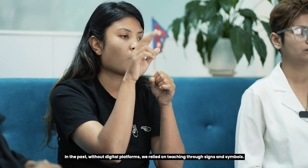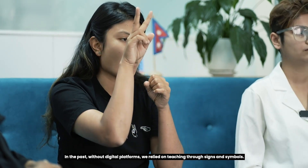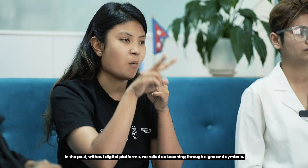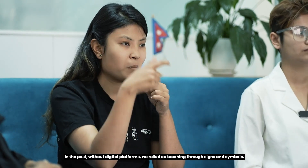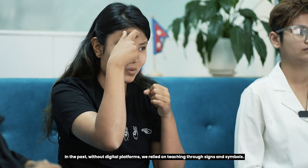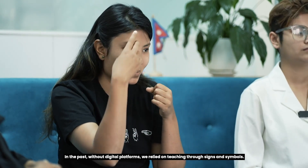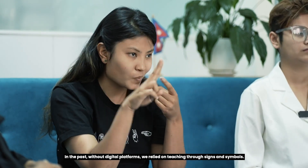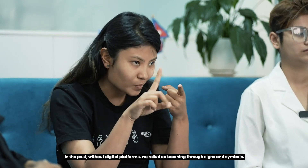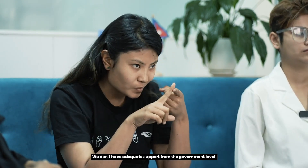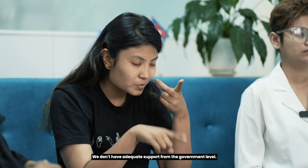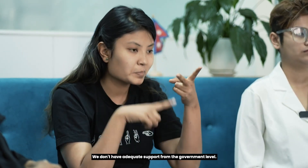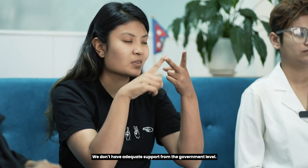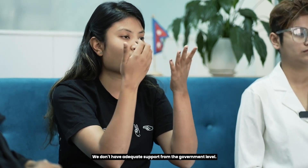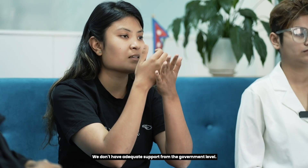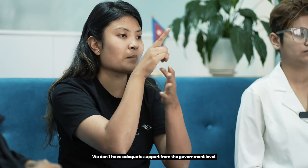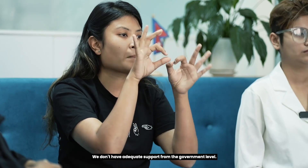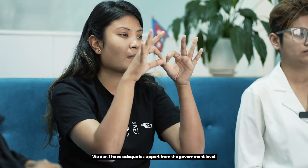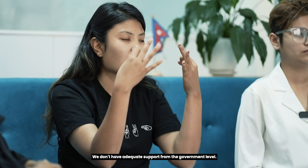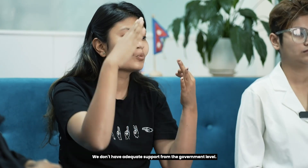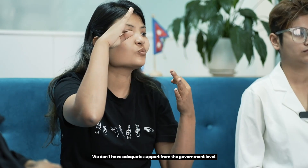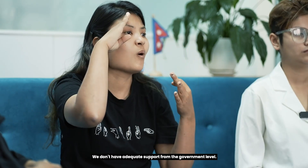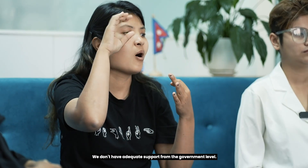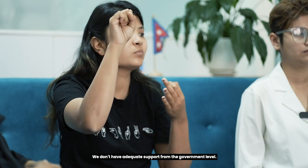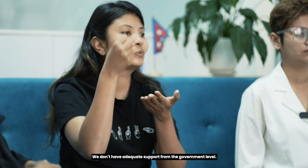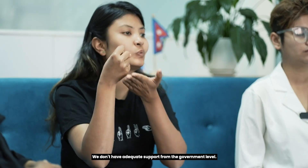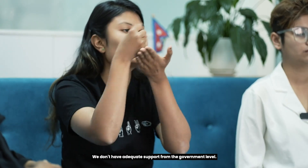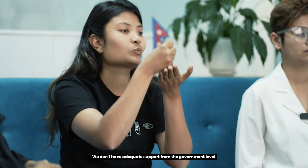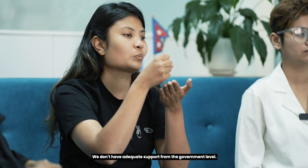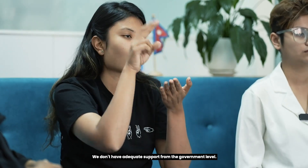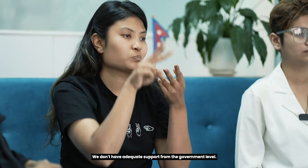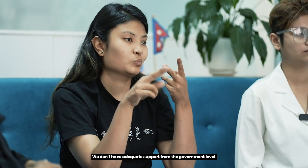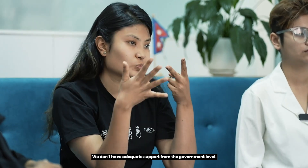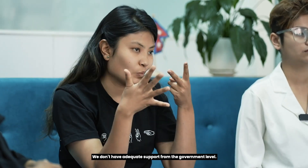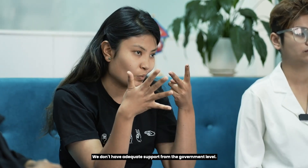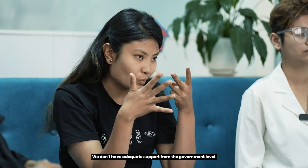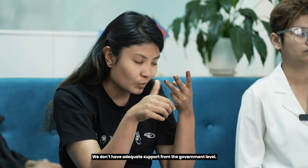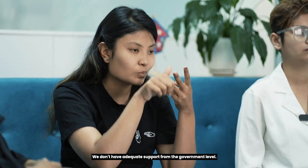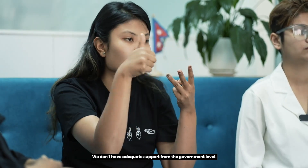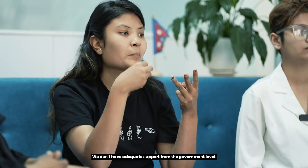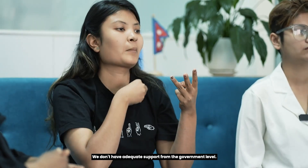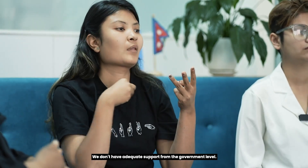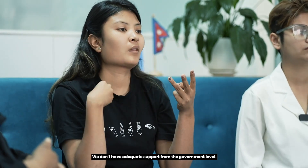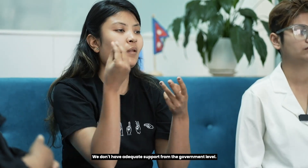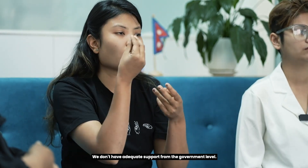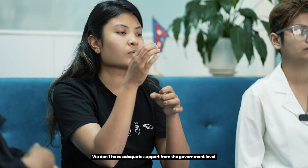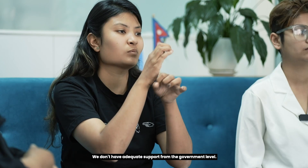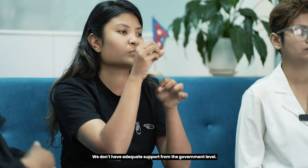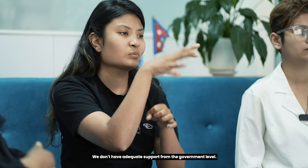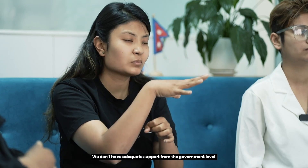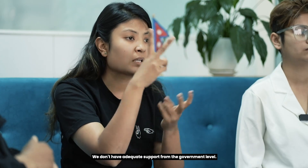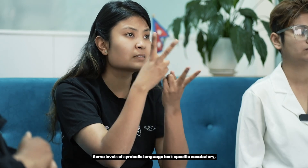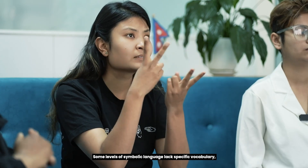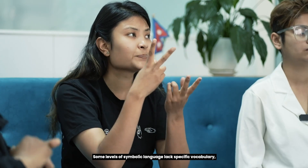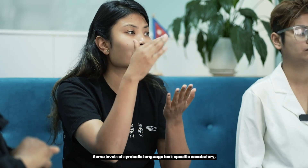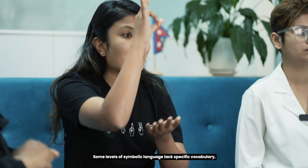चाहिँ बुझाउने कोसिस हुन्थ्यो. त्यो अवस्थामा अब एक त अब हाम्रो जुन सरकारी तवरबाट त्यति सहयोग पनि छैन क्या, साङ्केतिक भाषाको